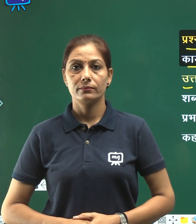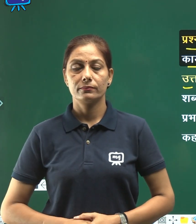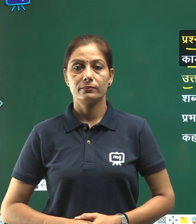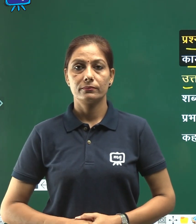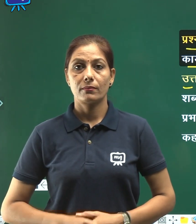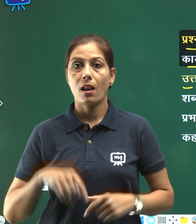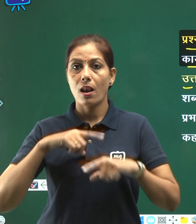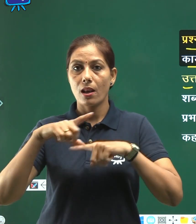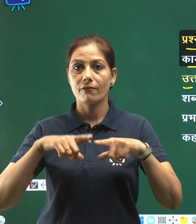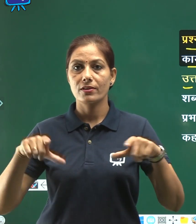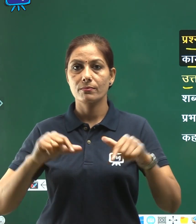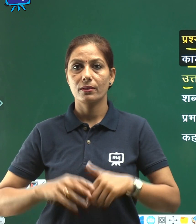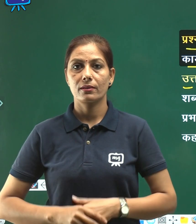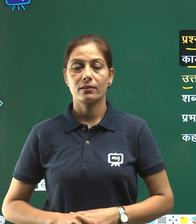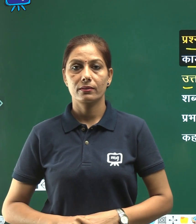भाषा में